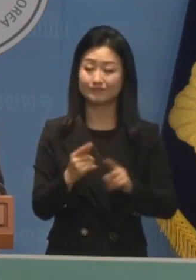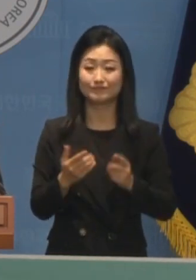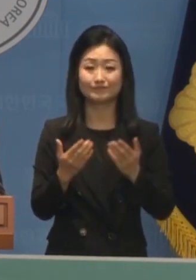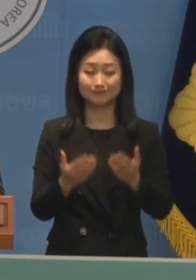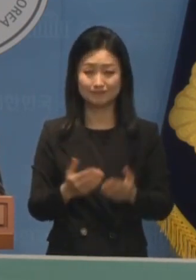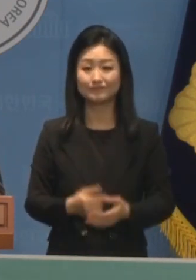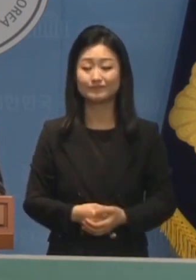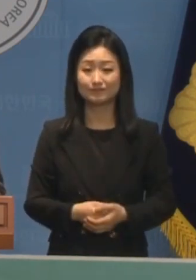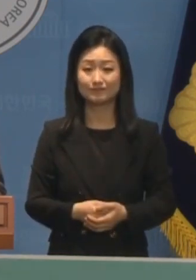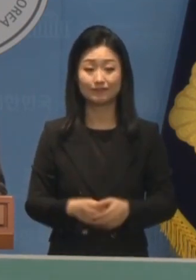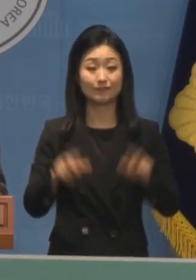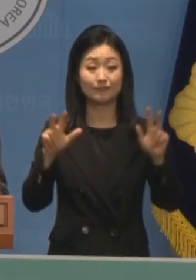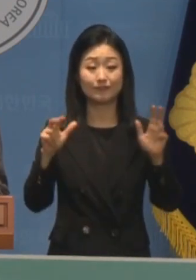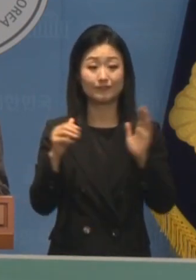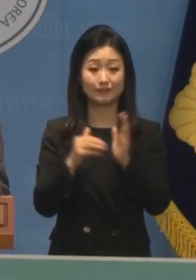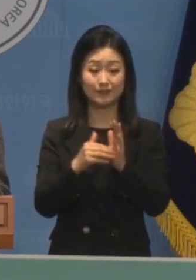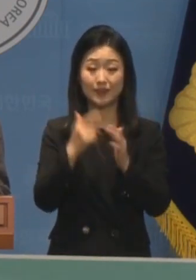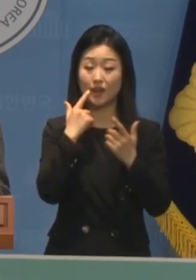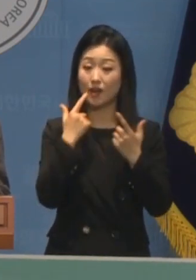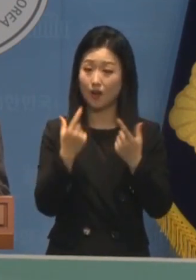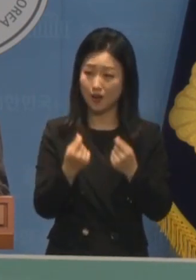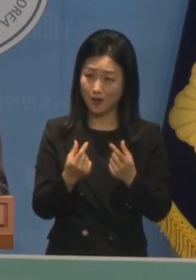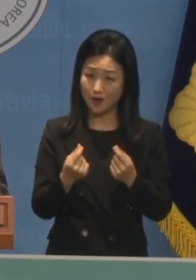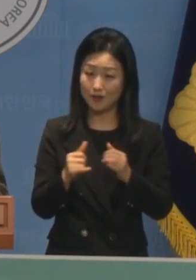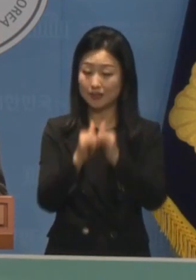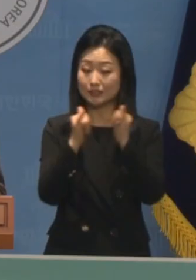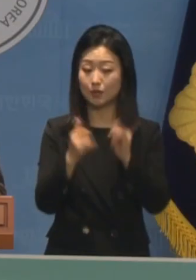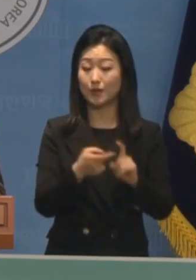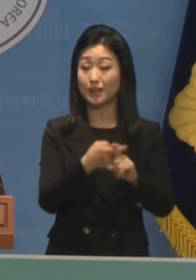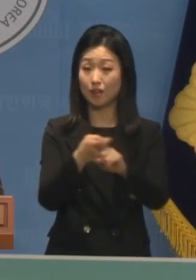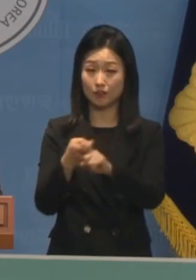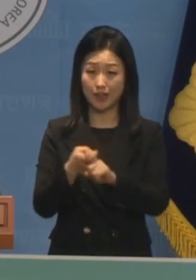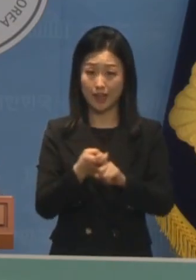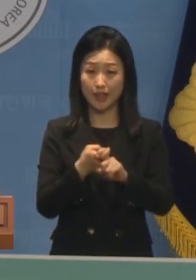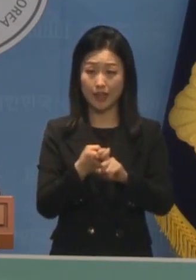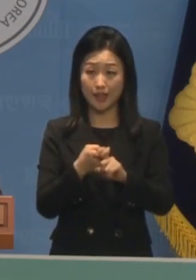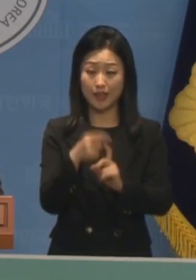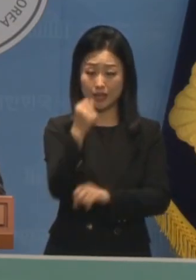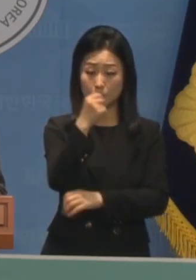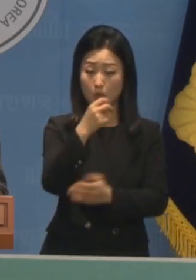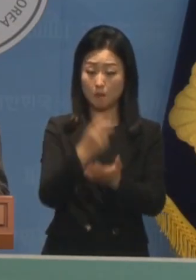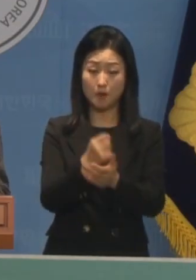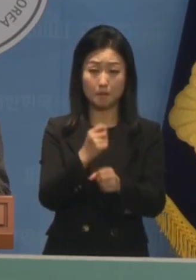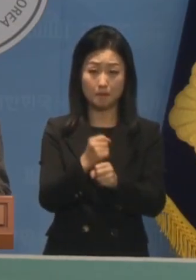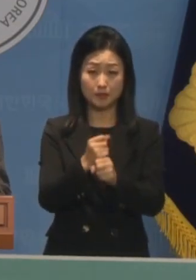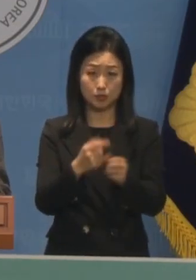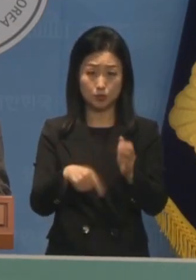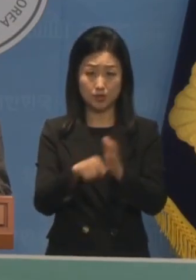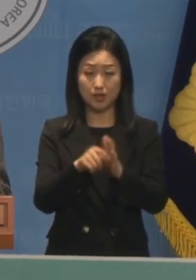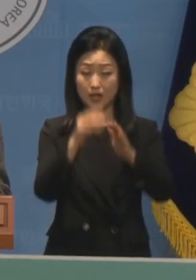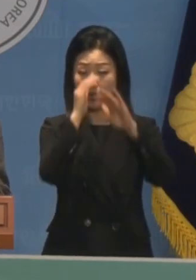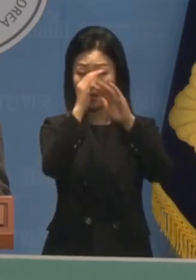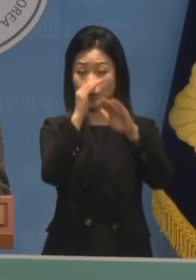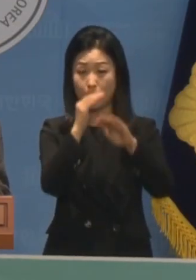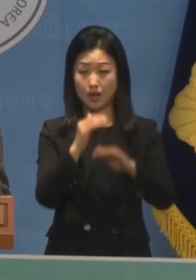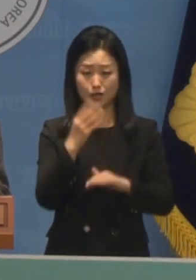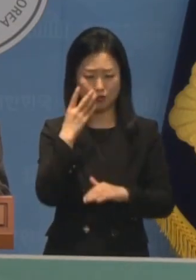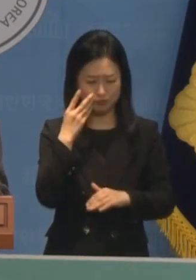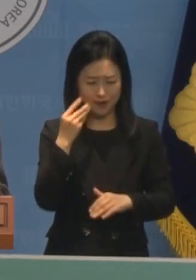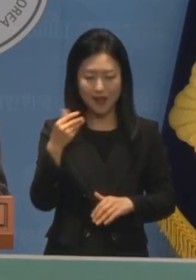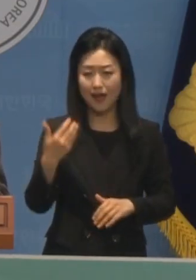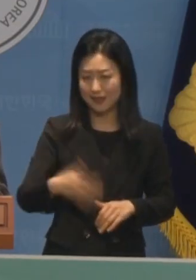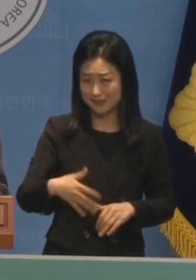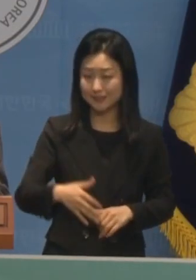감사드립니다. 지금까지 그랬듯이 사회 연대 경제 기본법 제정을 위한 과정이 순탄하지만은